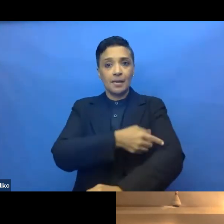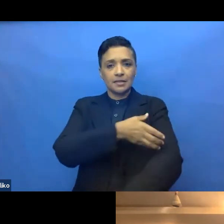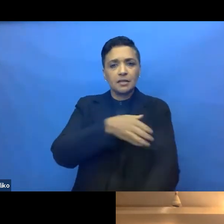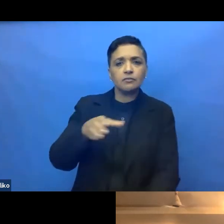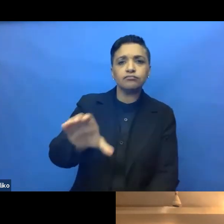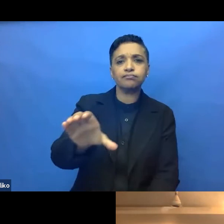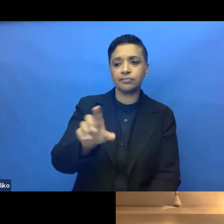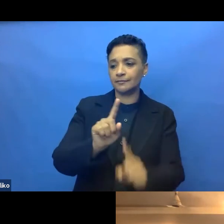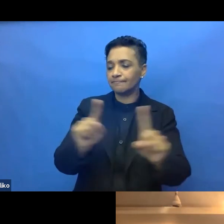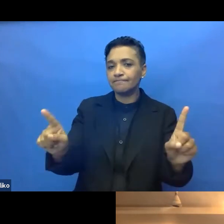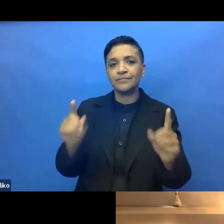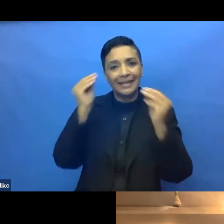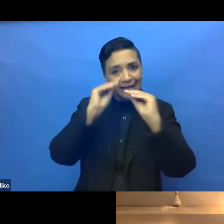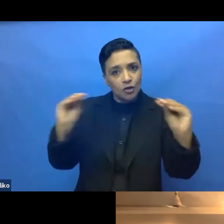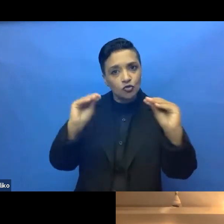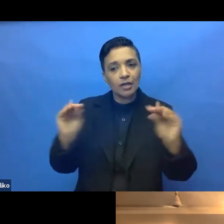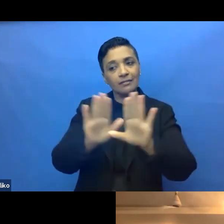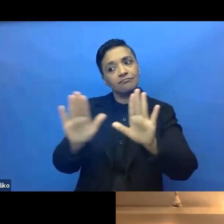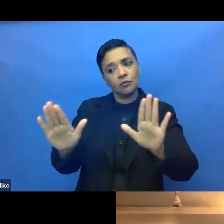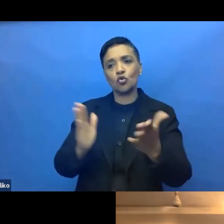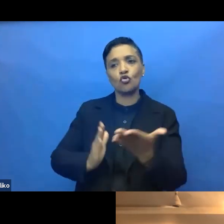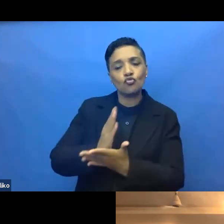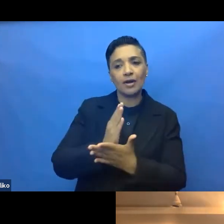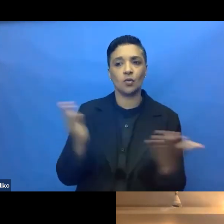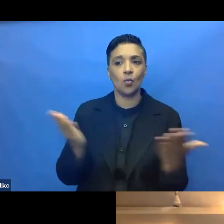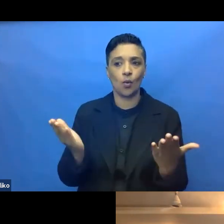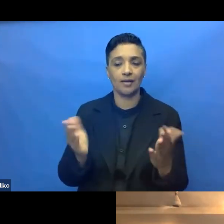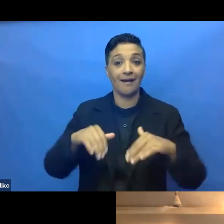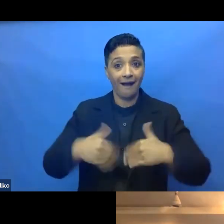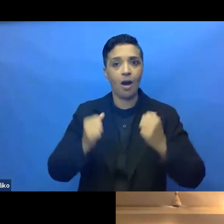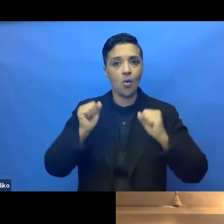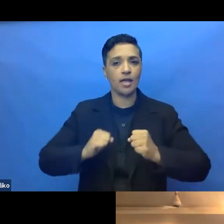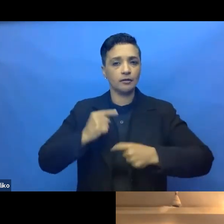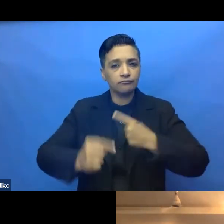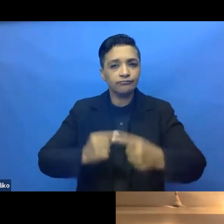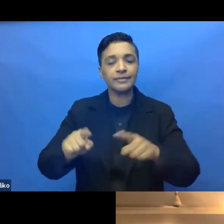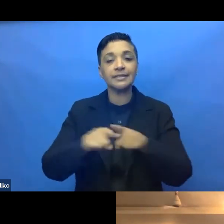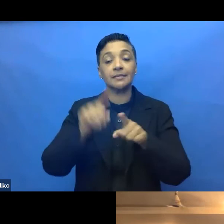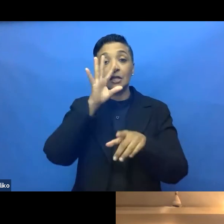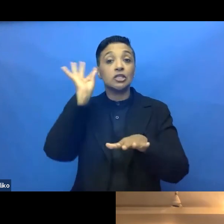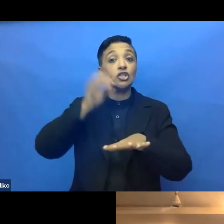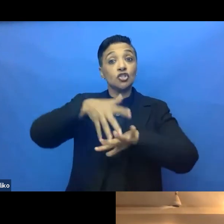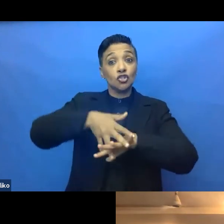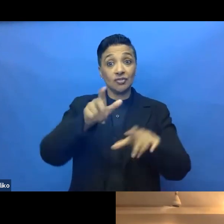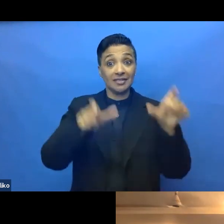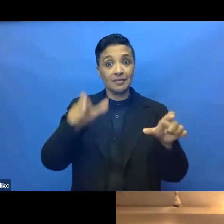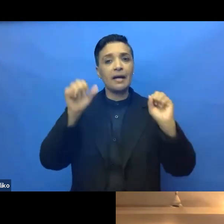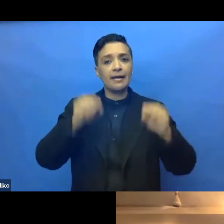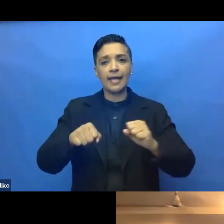essayons de renforcer les capacités des femmes, les enseigner de leurs droits